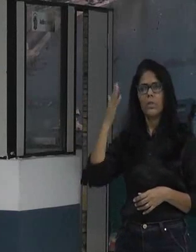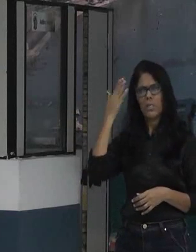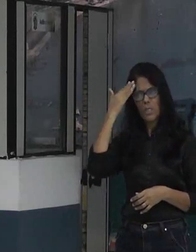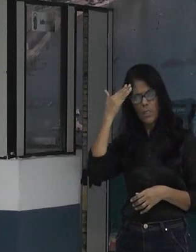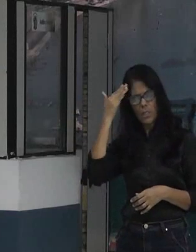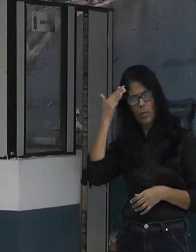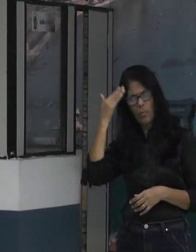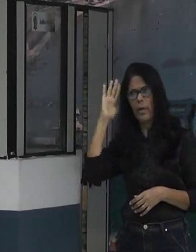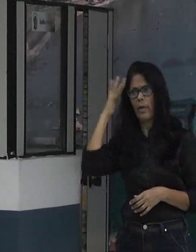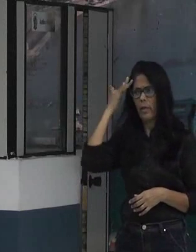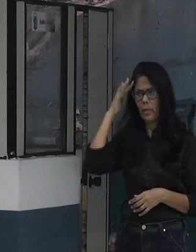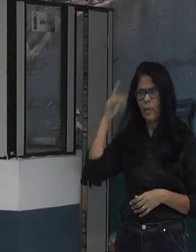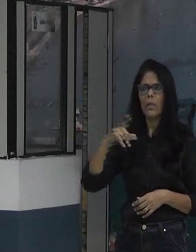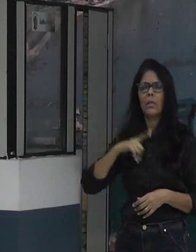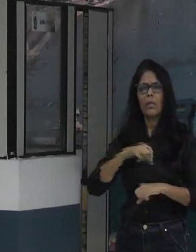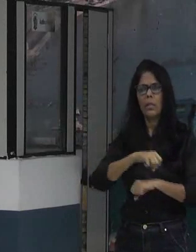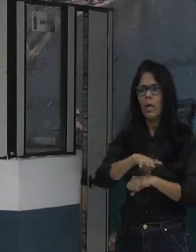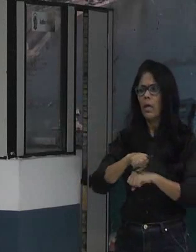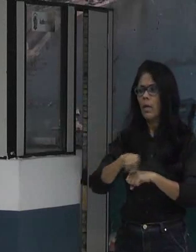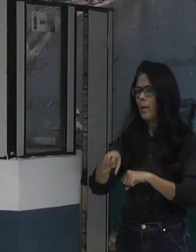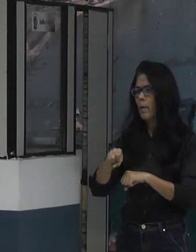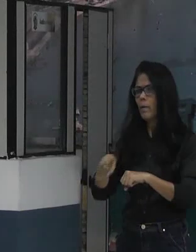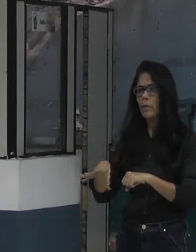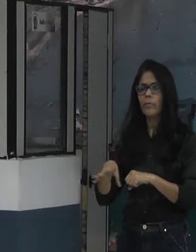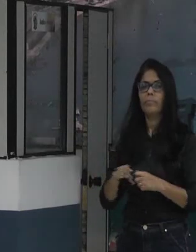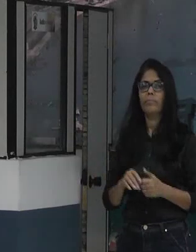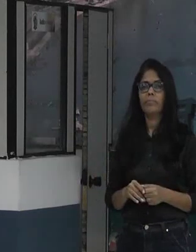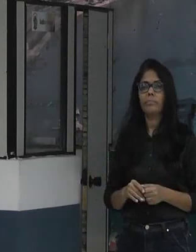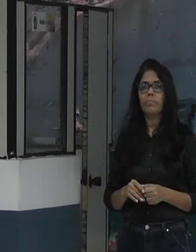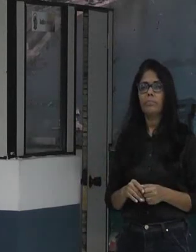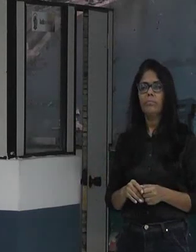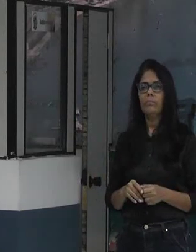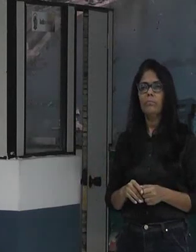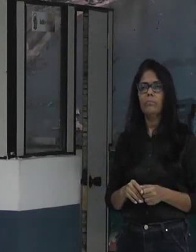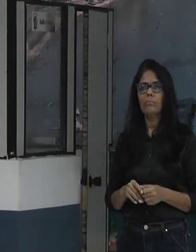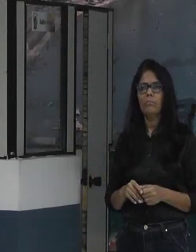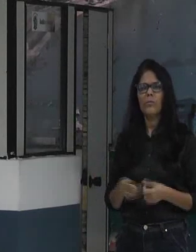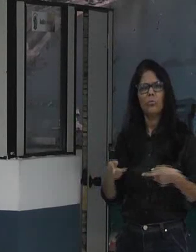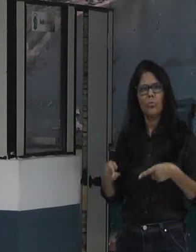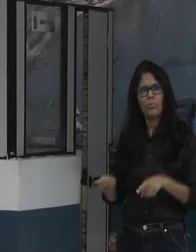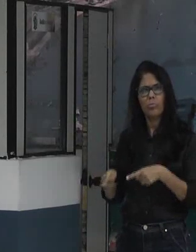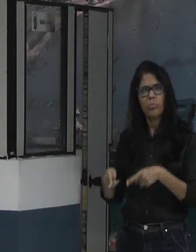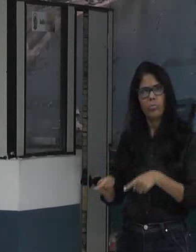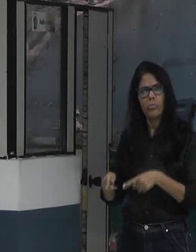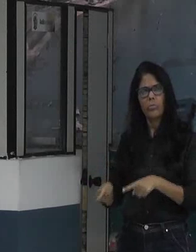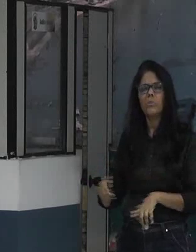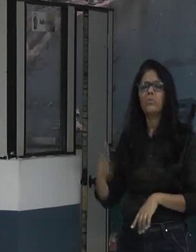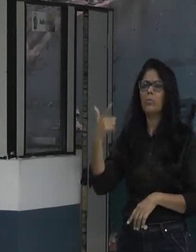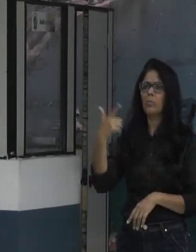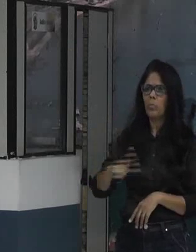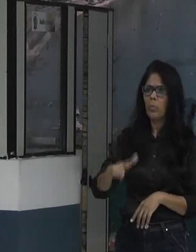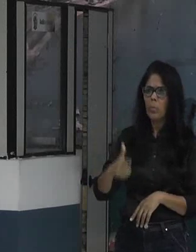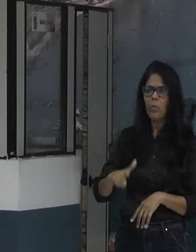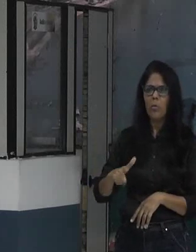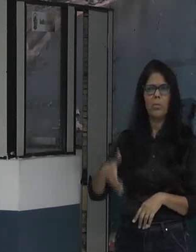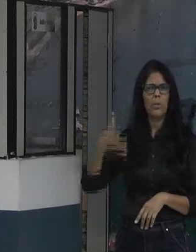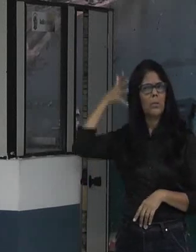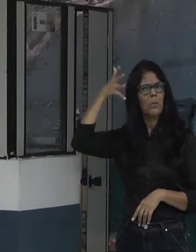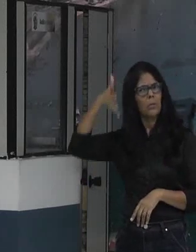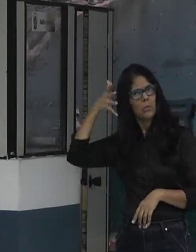informações. Está na hora, inclusive, da gente provocar, certo? Uma nova audiência aqui na